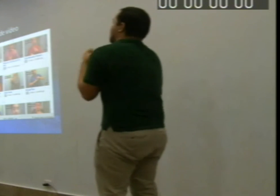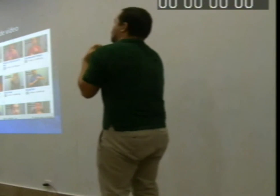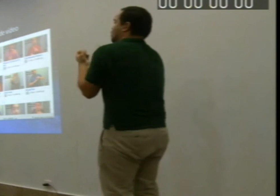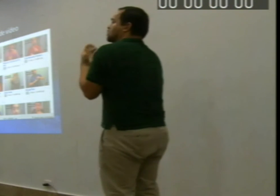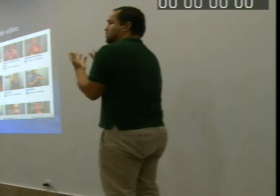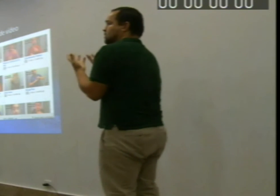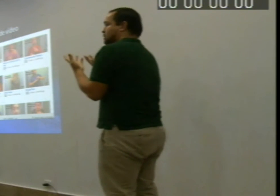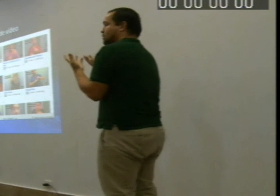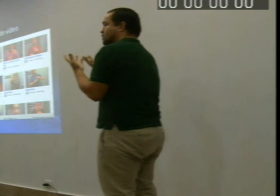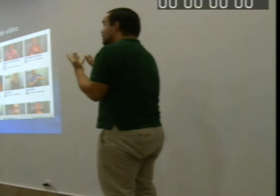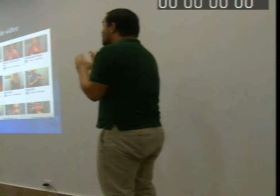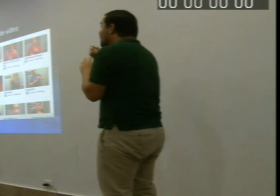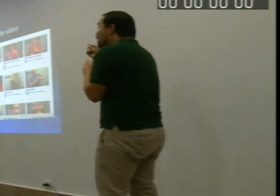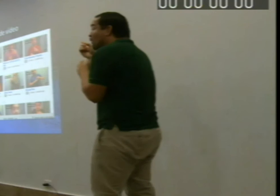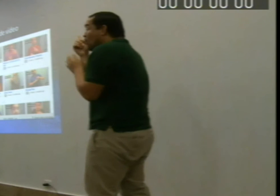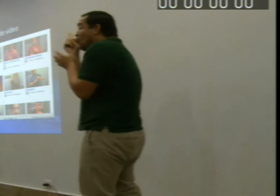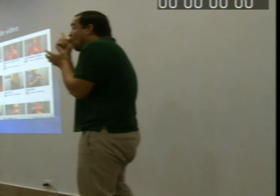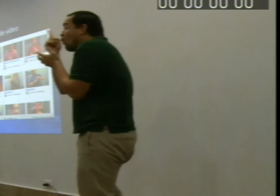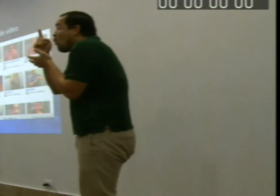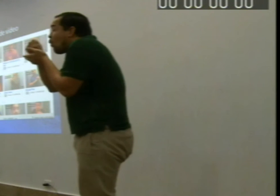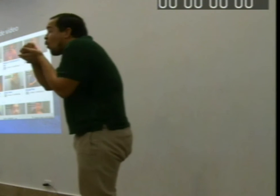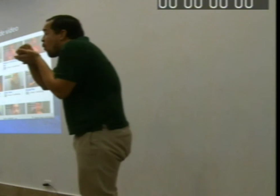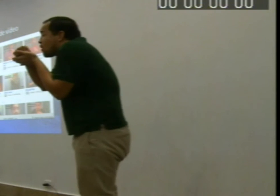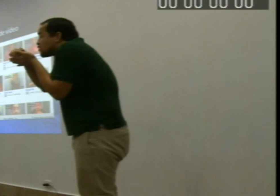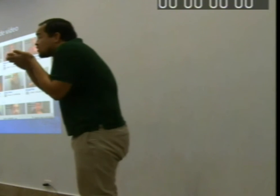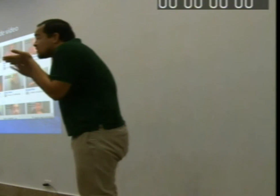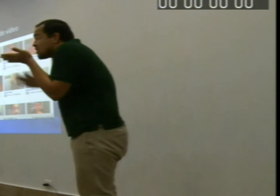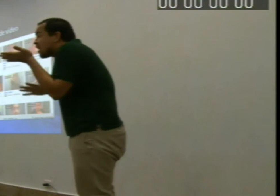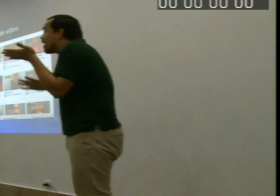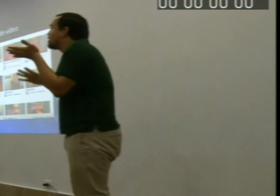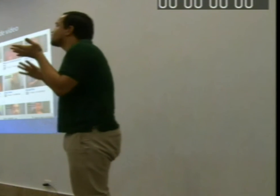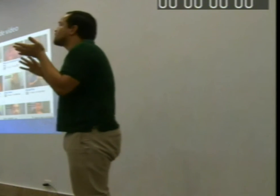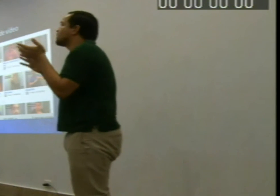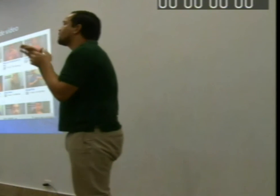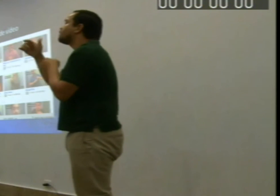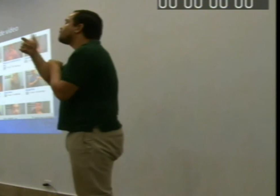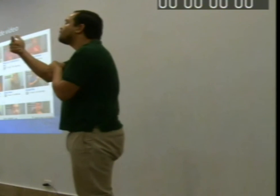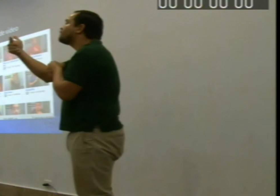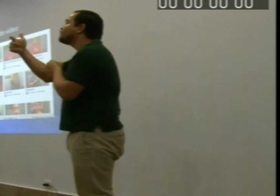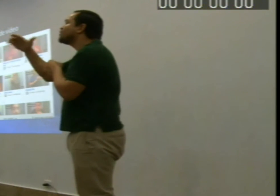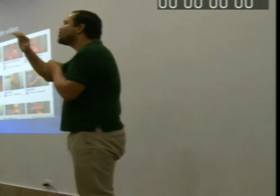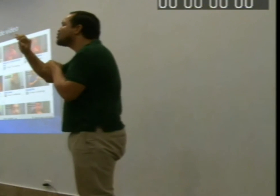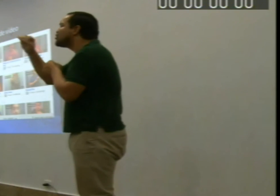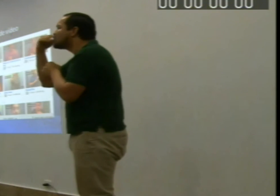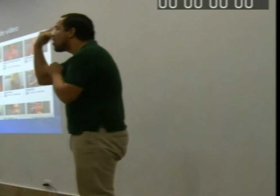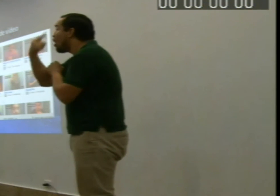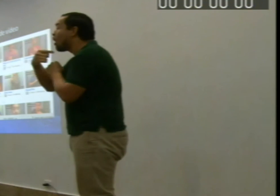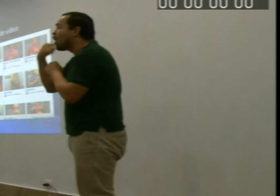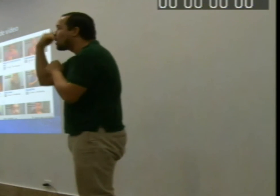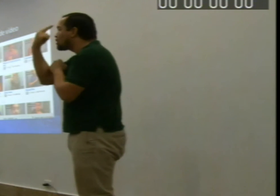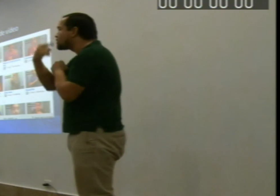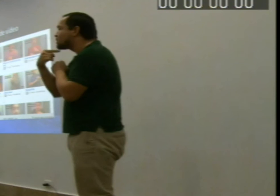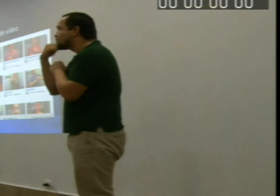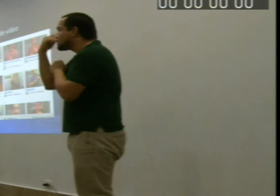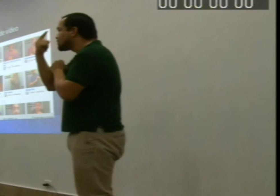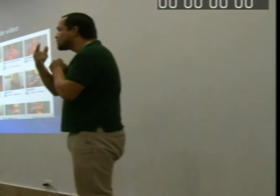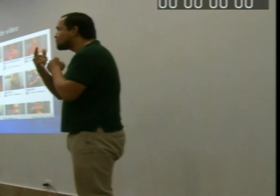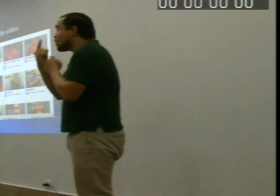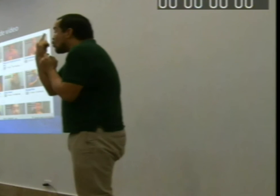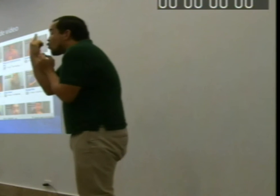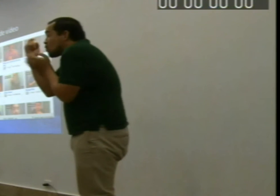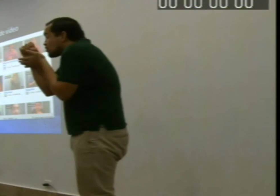decorado é decorado você precisa decorar é uma atividade de 20